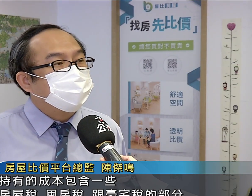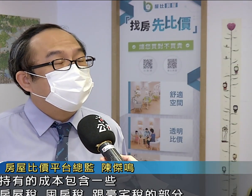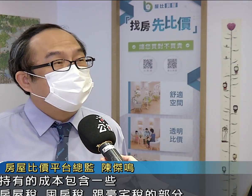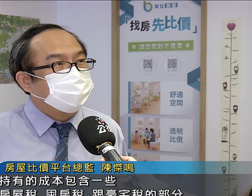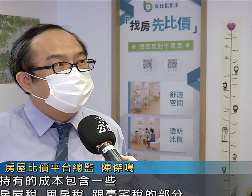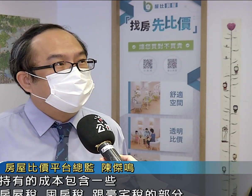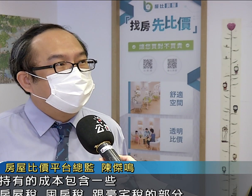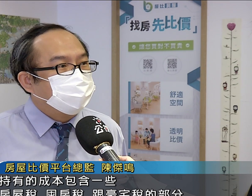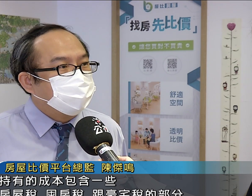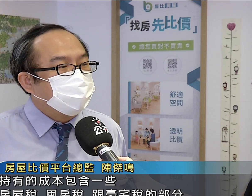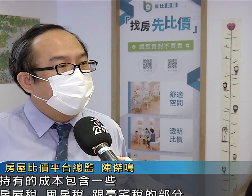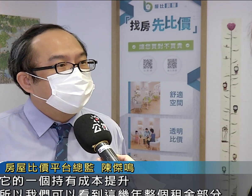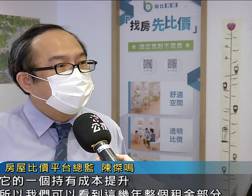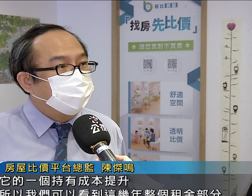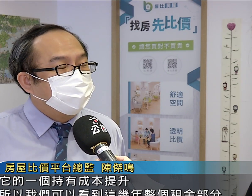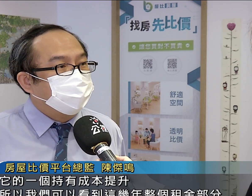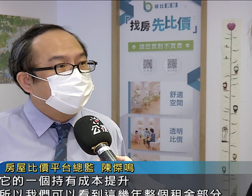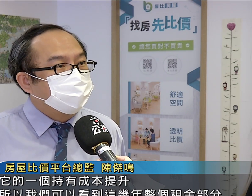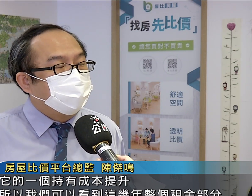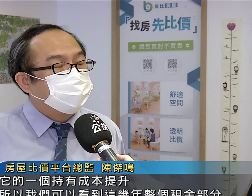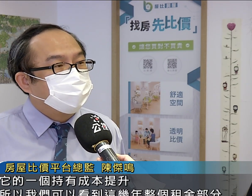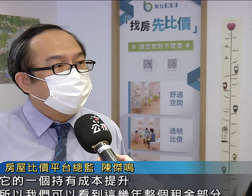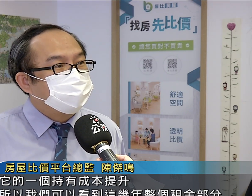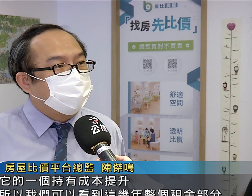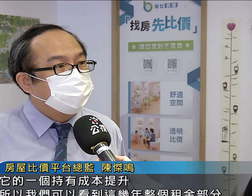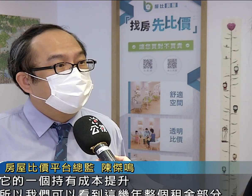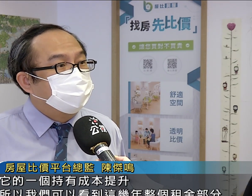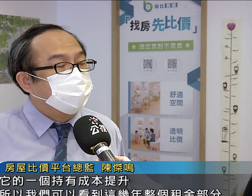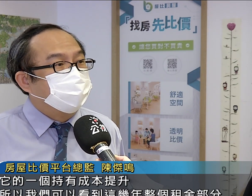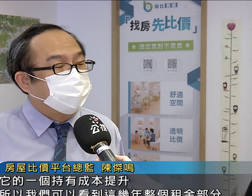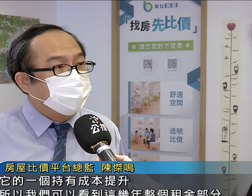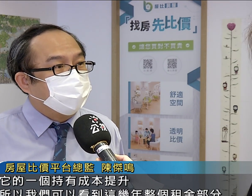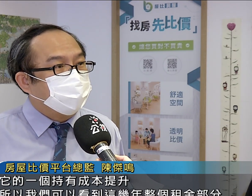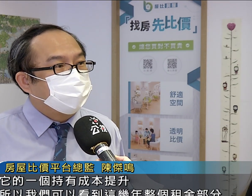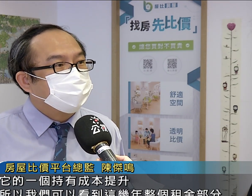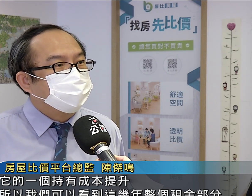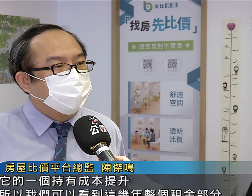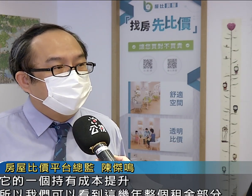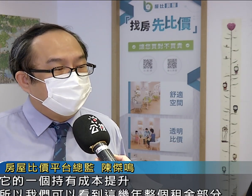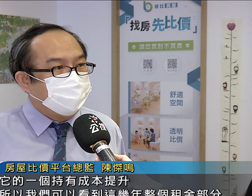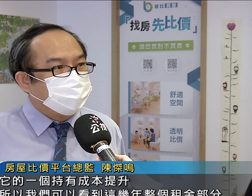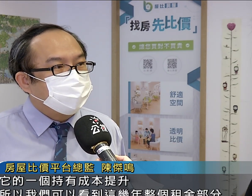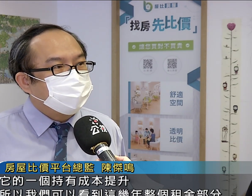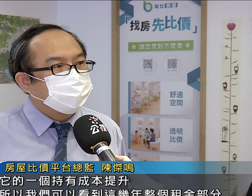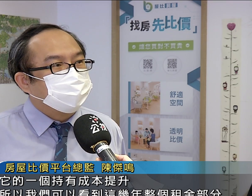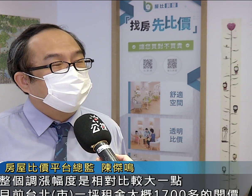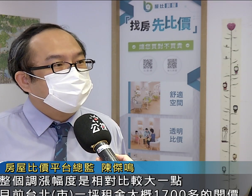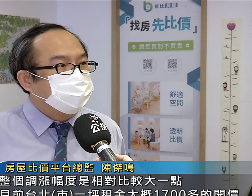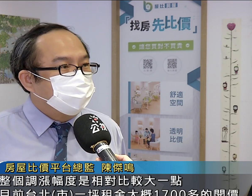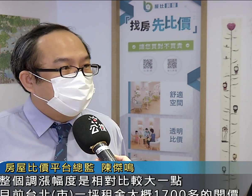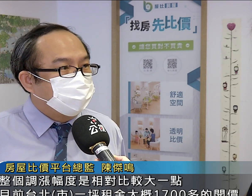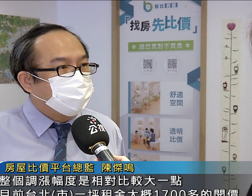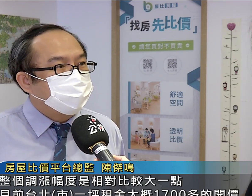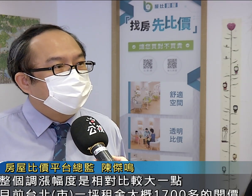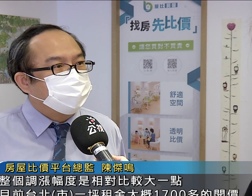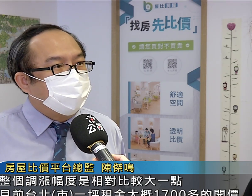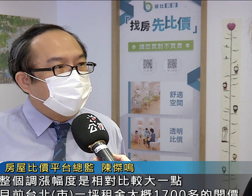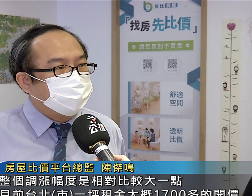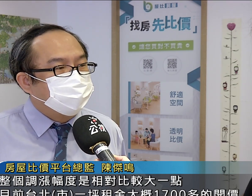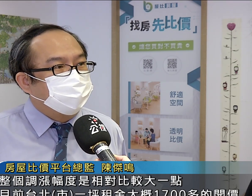税跟豪宅税的部分。它的一个持有成本那也提升，所以我们可以看到这几年整个租金的部分的话，整个调整的幅度是相对比较大一